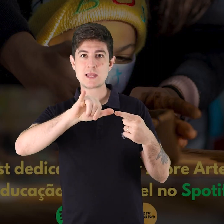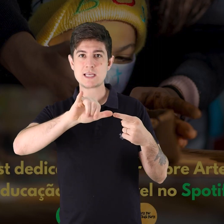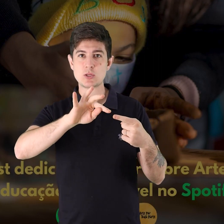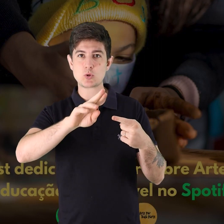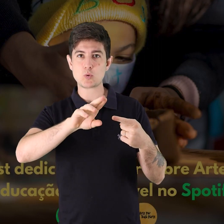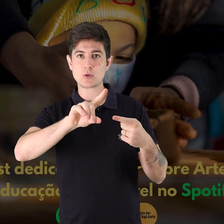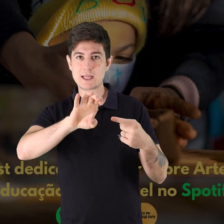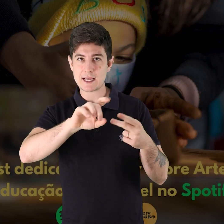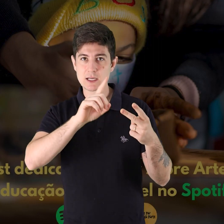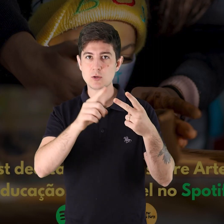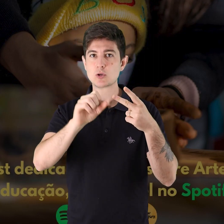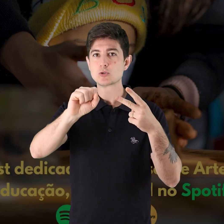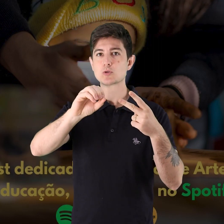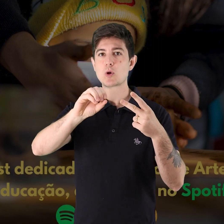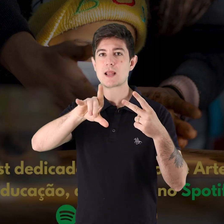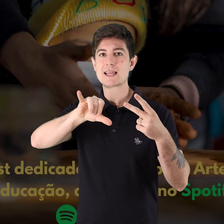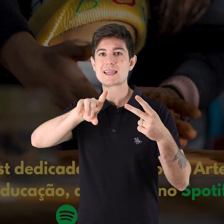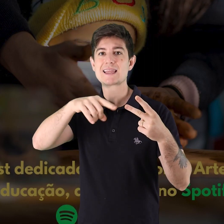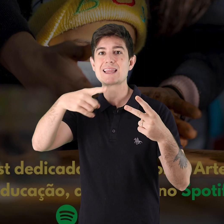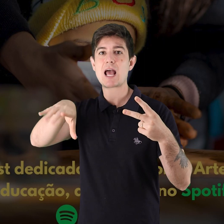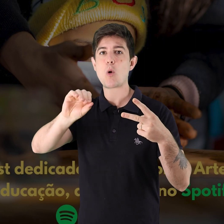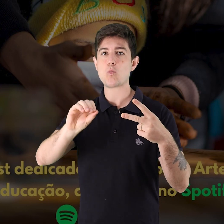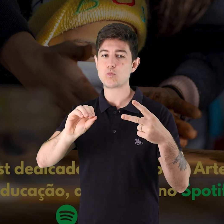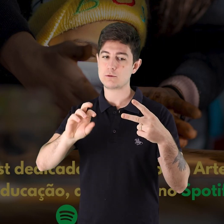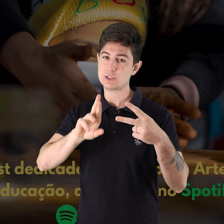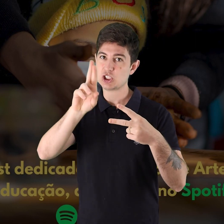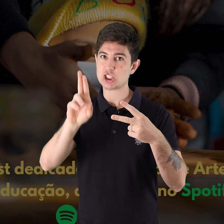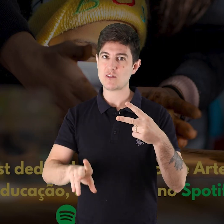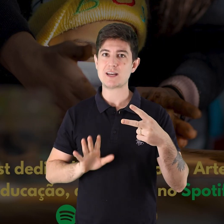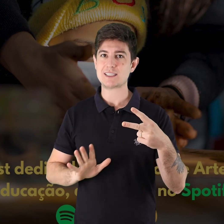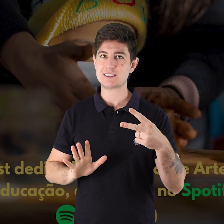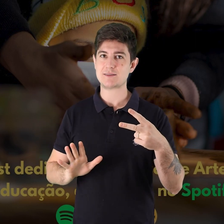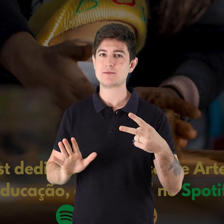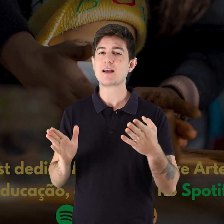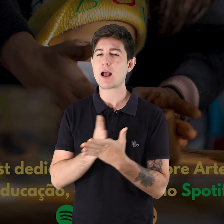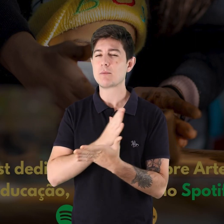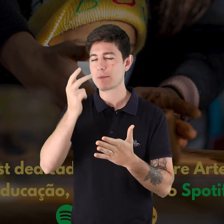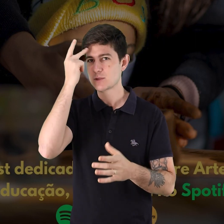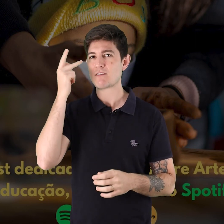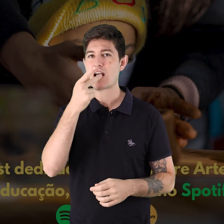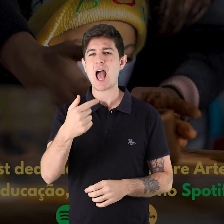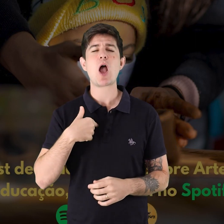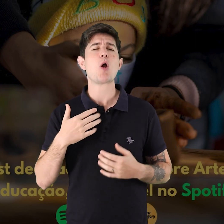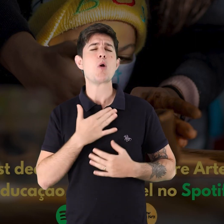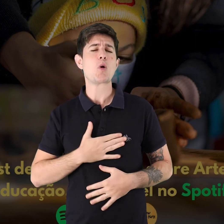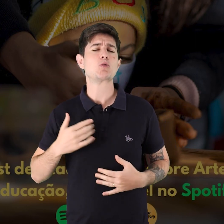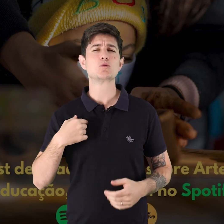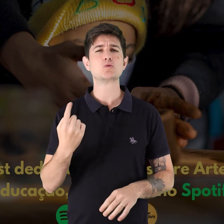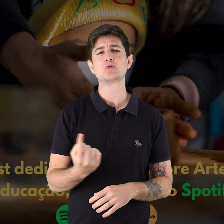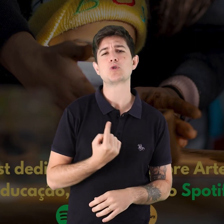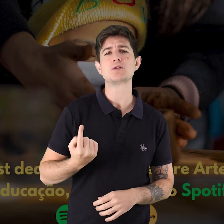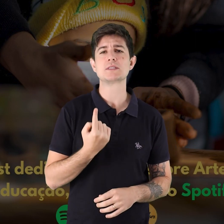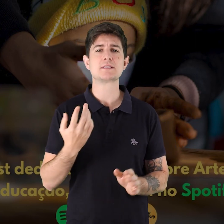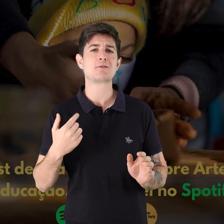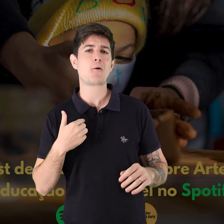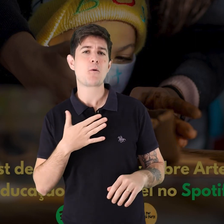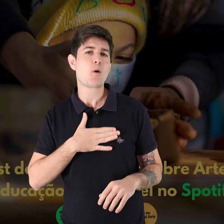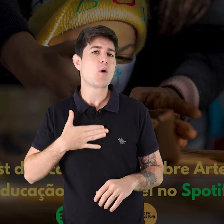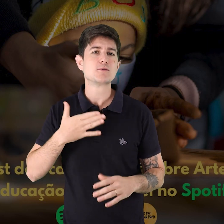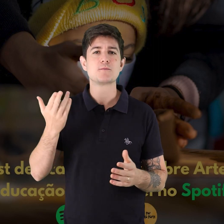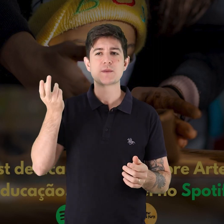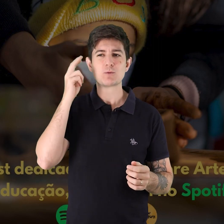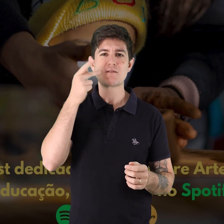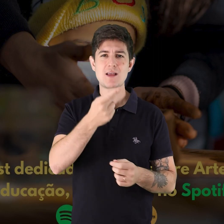entre solitude e solidão, né? E muita gente faz apologia à solitude, estar sozinho, eu gosto de